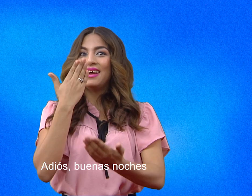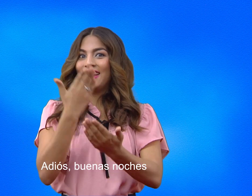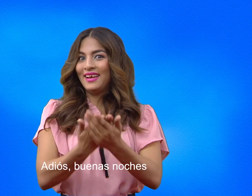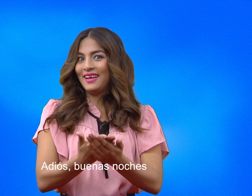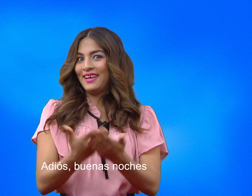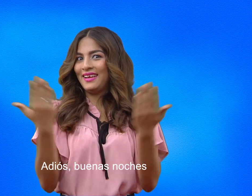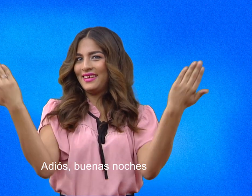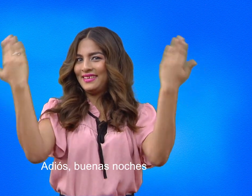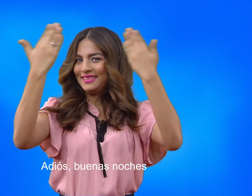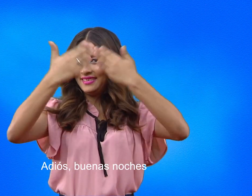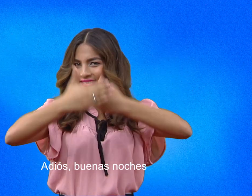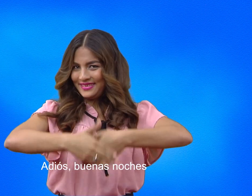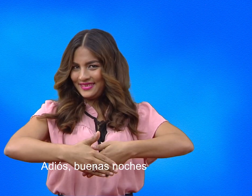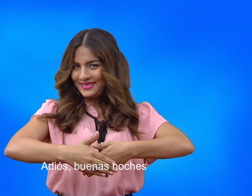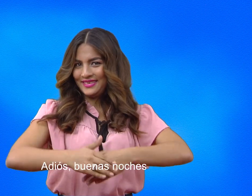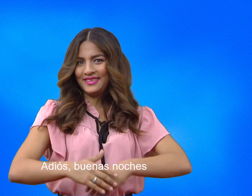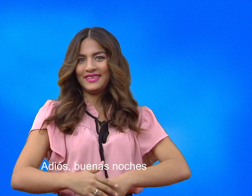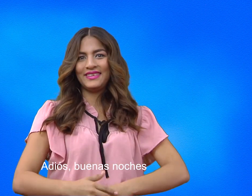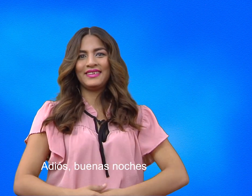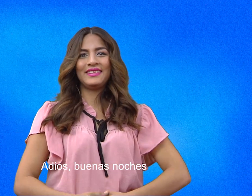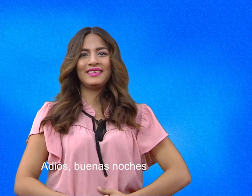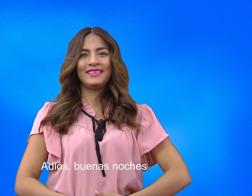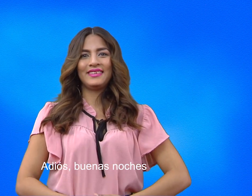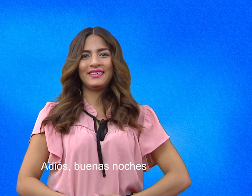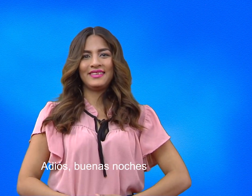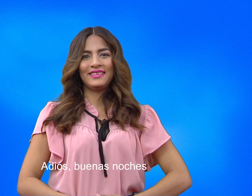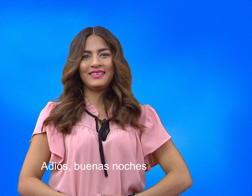Adiós. Buenas noches.